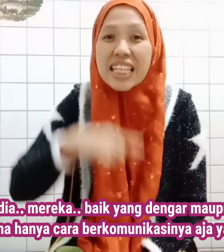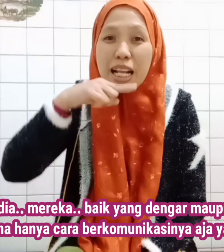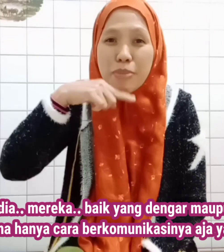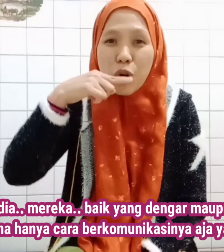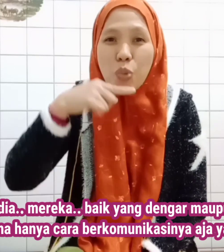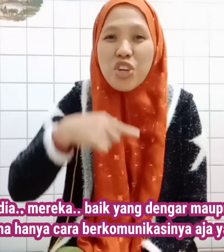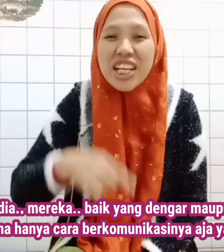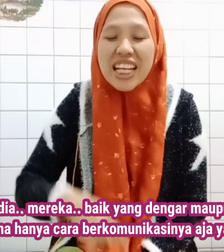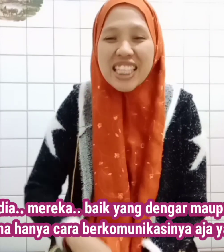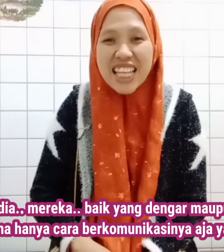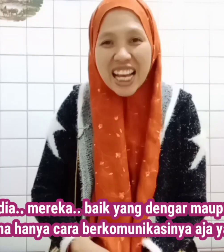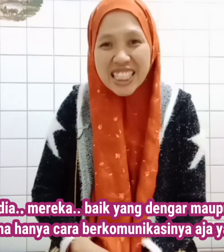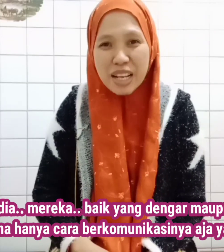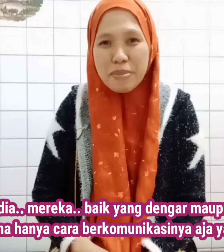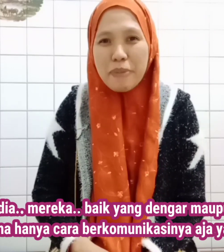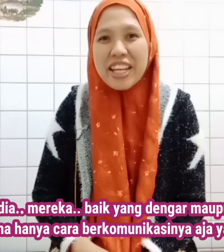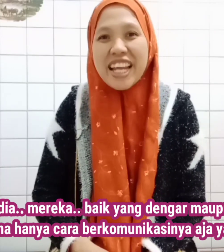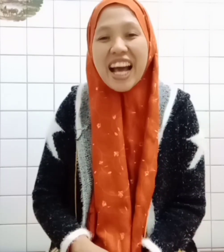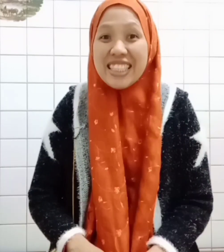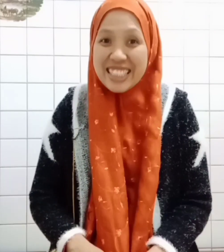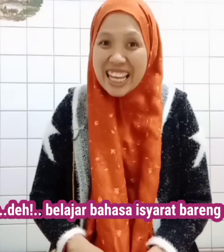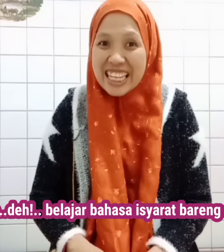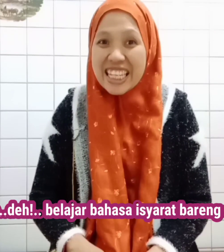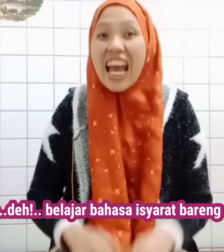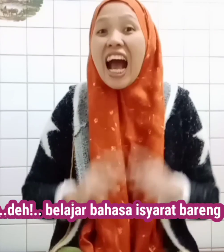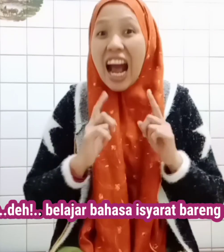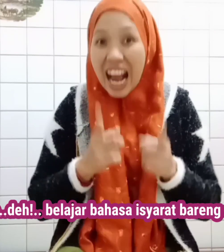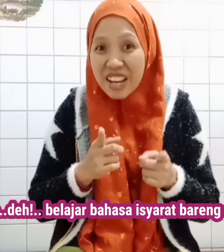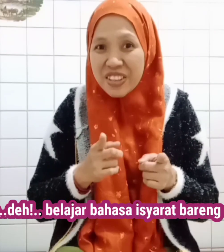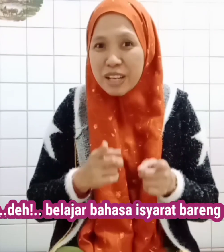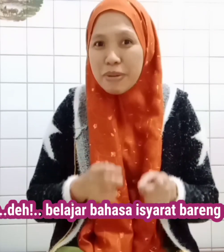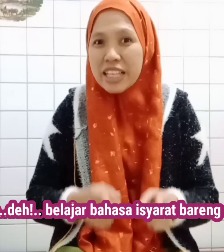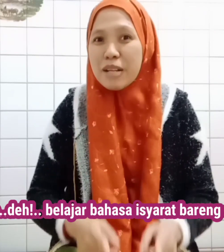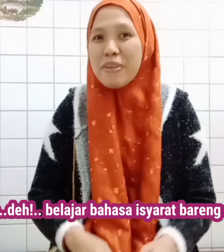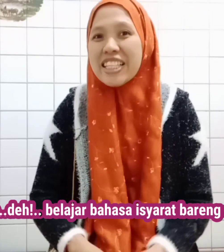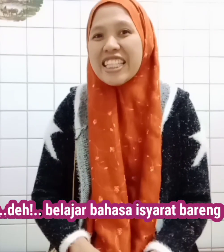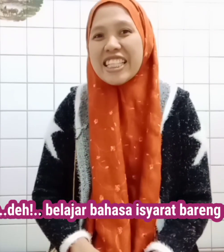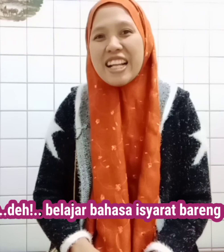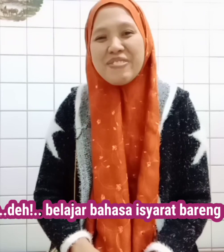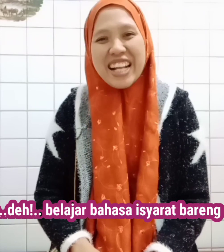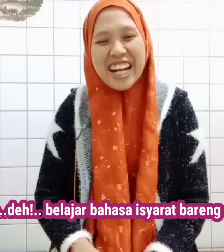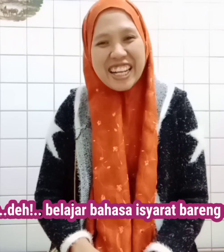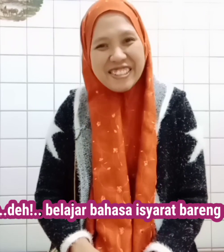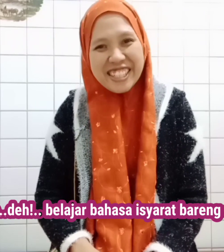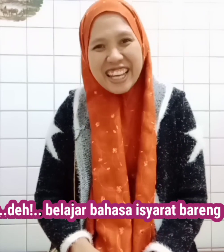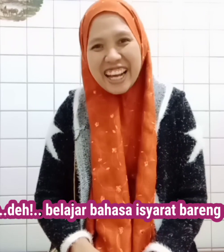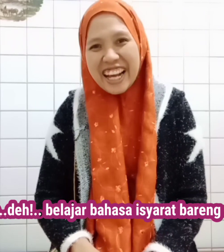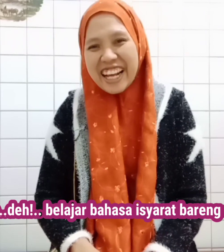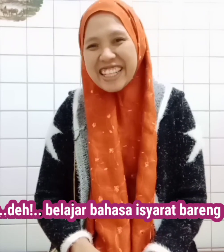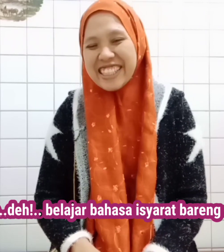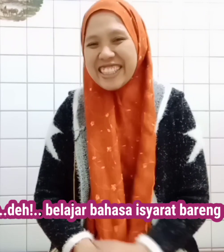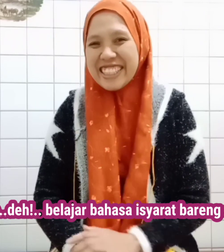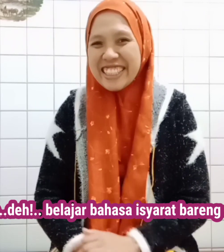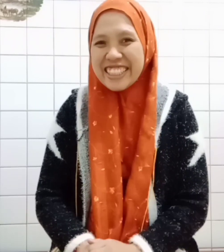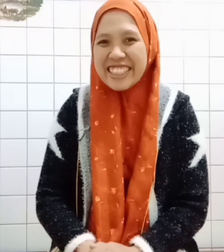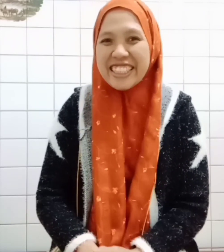cara berkomunikasinya aja yang berbeda. Jadi ayo deh belajar bahasa isyarat bareng aku ya.